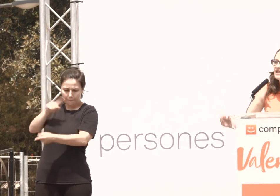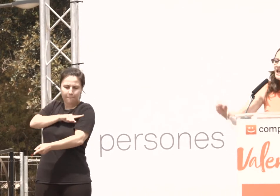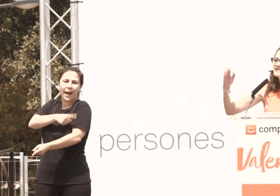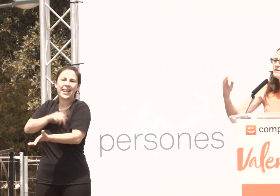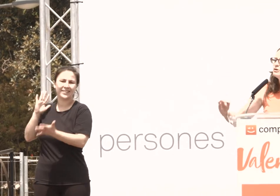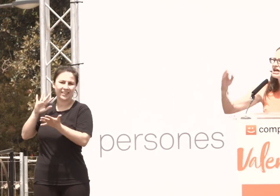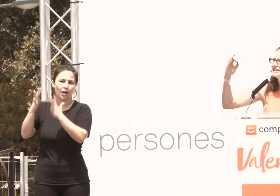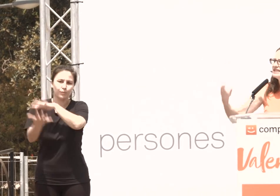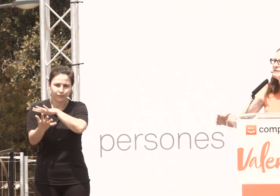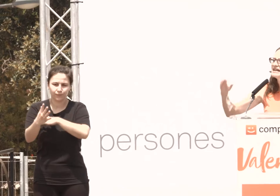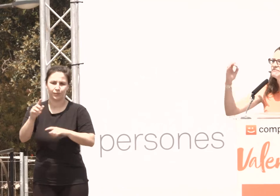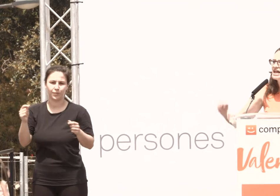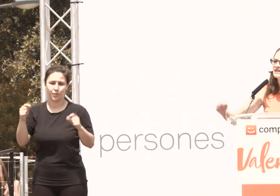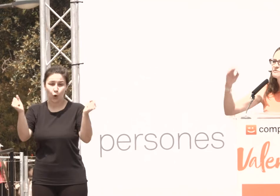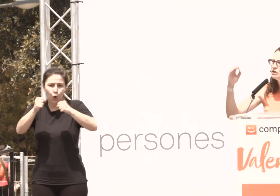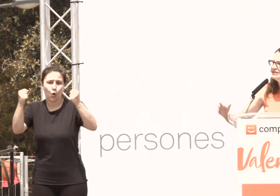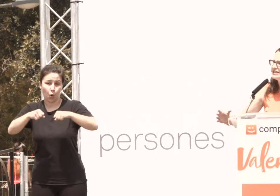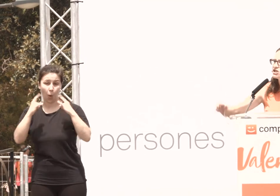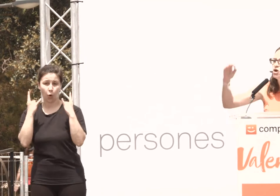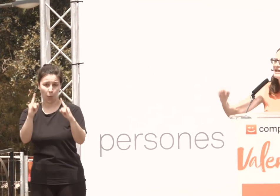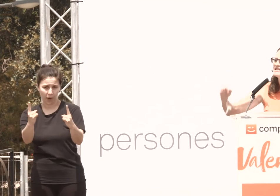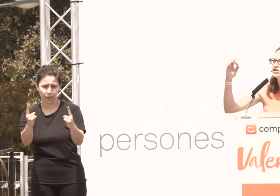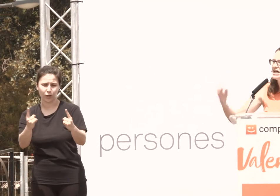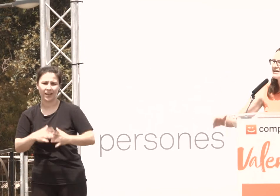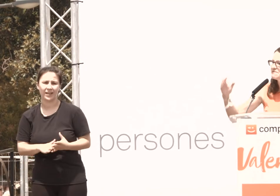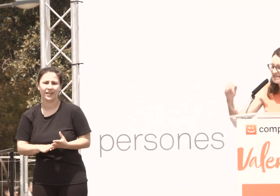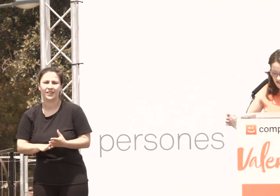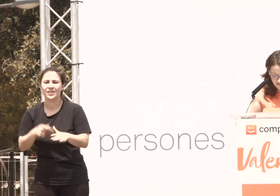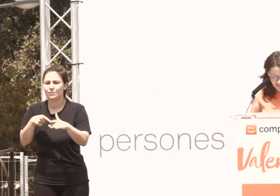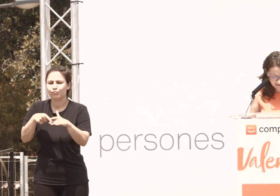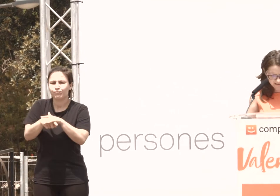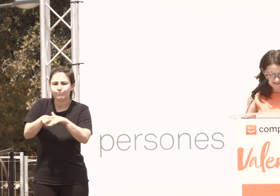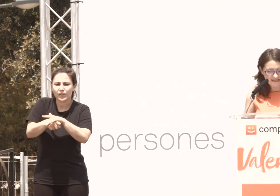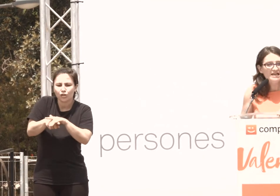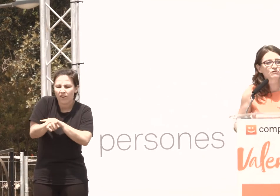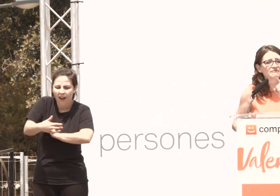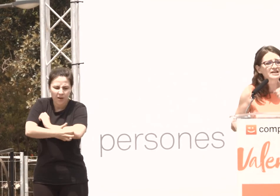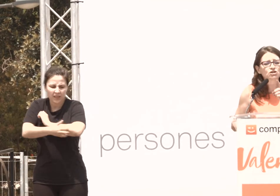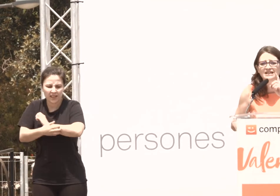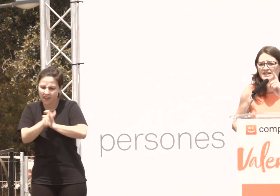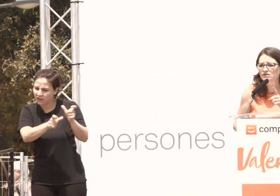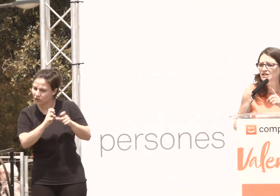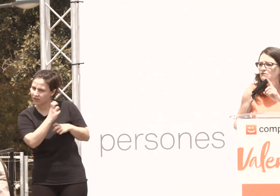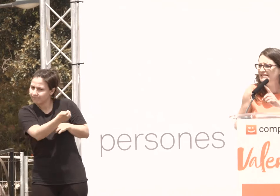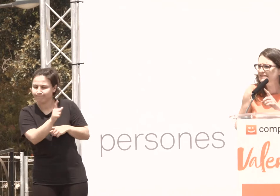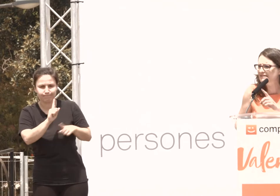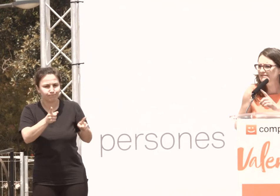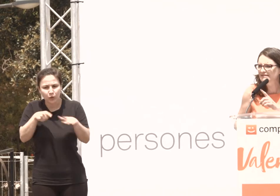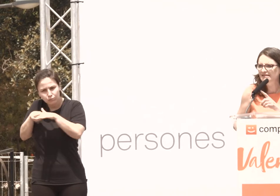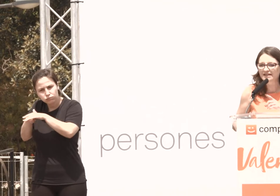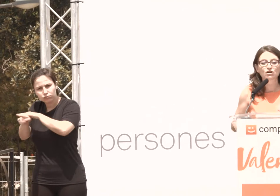dir, ens han posat ací per a canviar les polítiques, no per a gestionar les misèries d'altres. I ho vam fer contra viento i